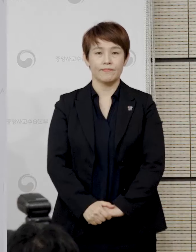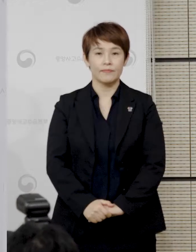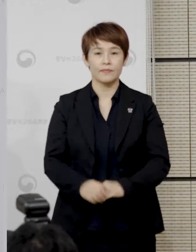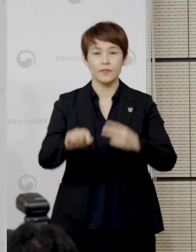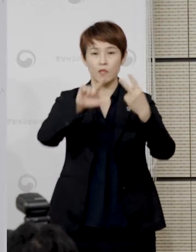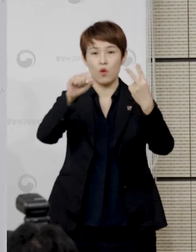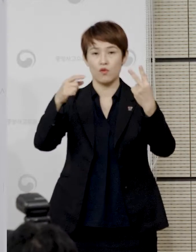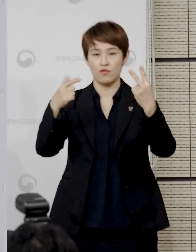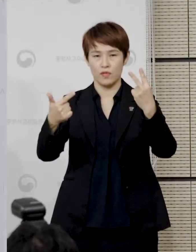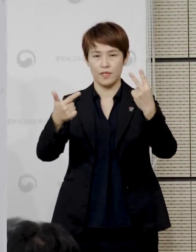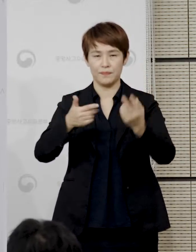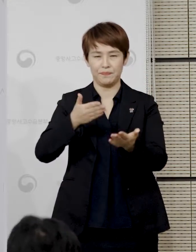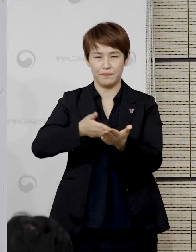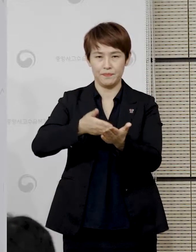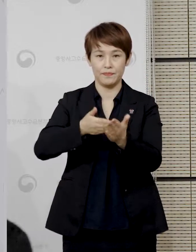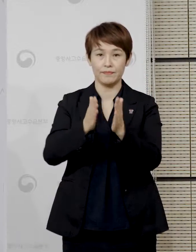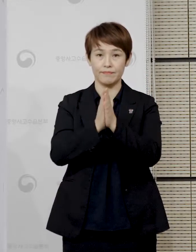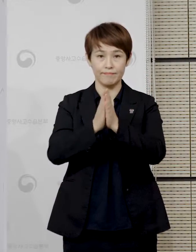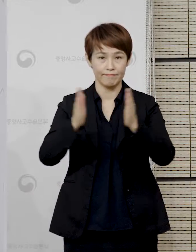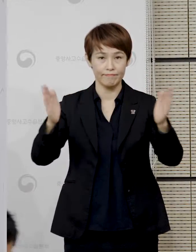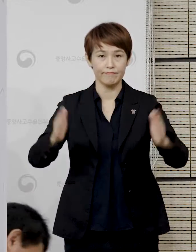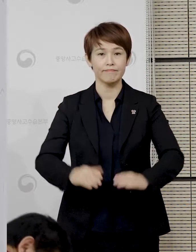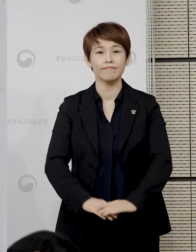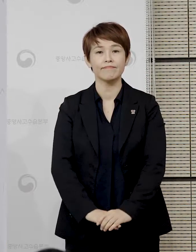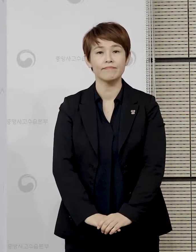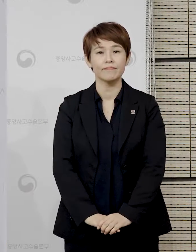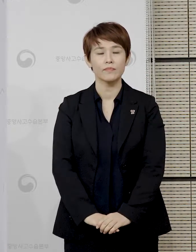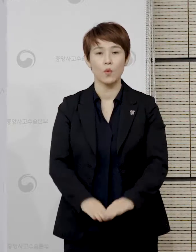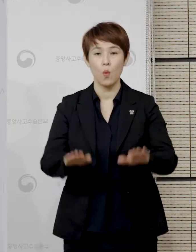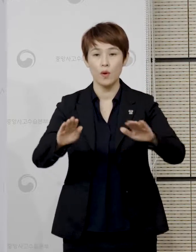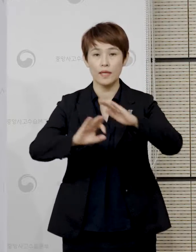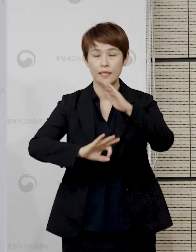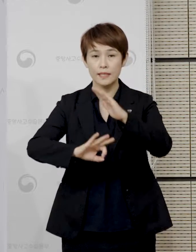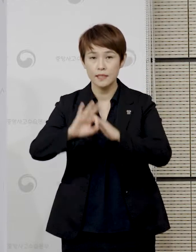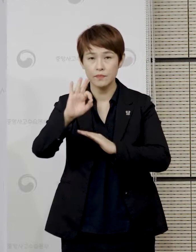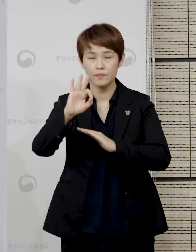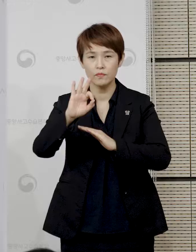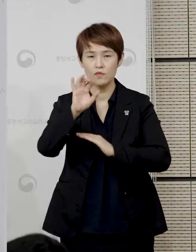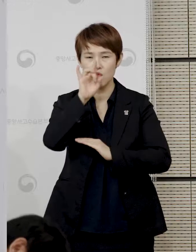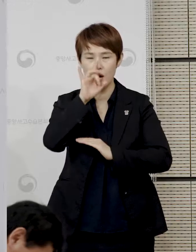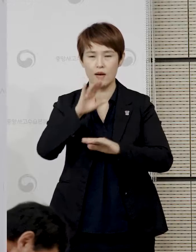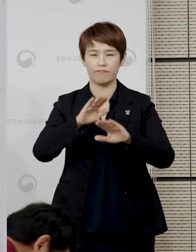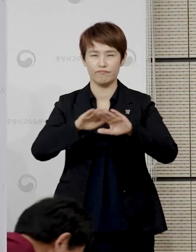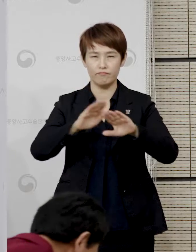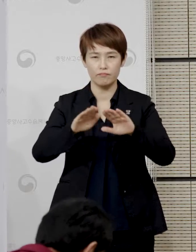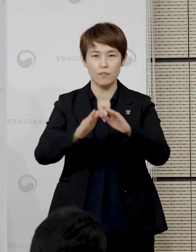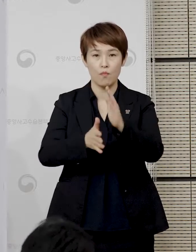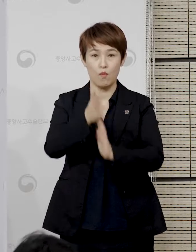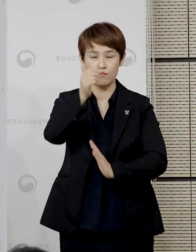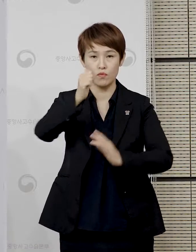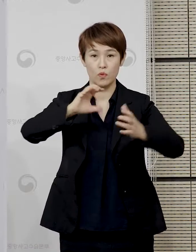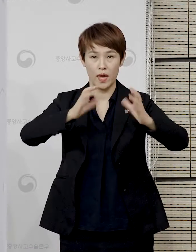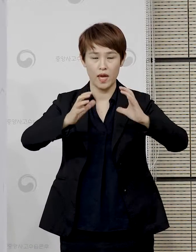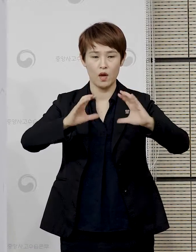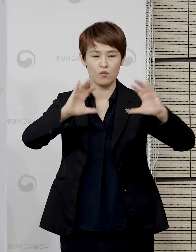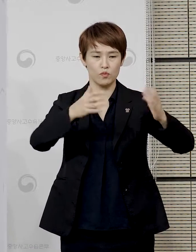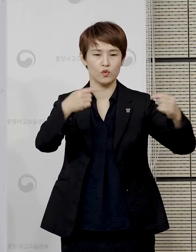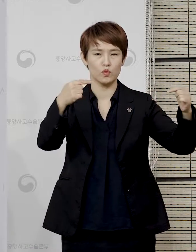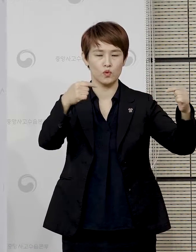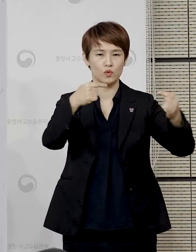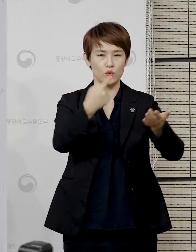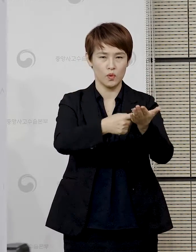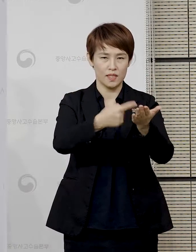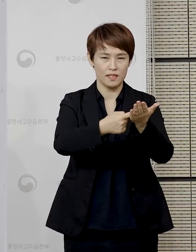2월 6일 정례 브리핑을 시작하겠습니다. 오늘 아침 중앙사고수습본부 회의는 국무총리